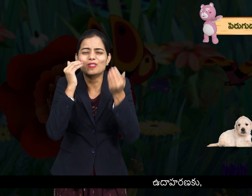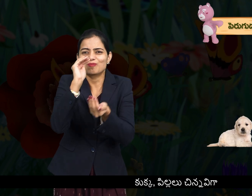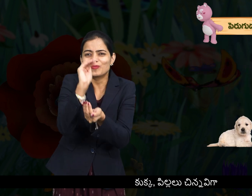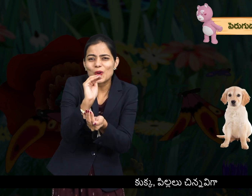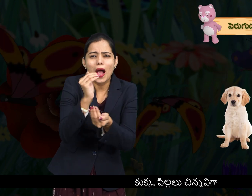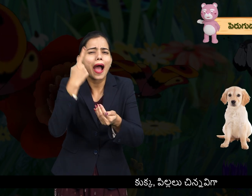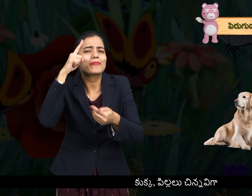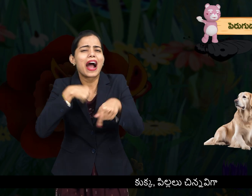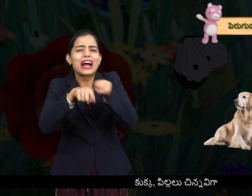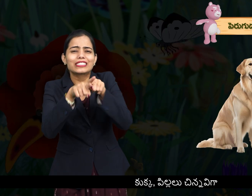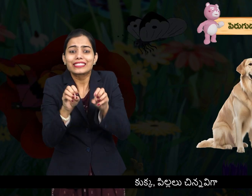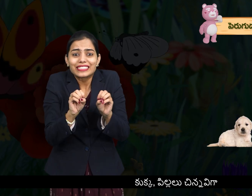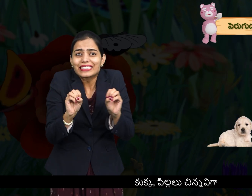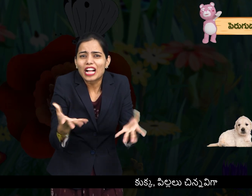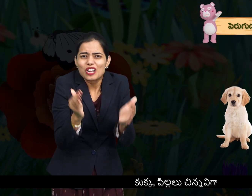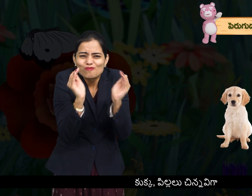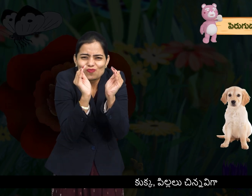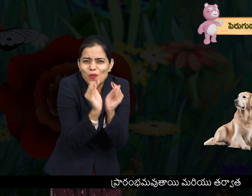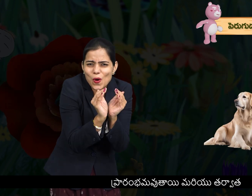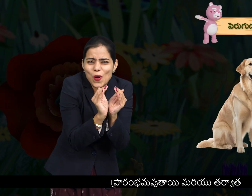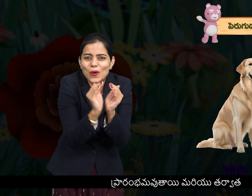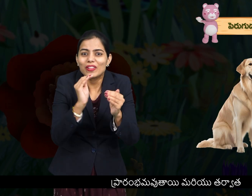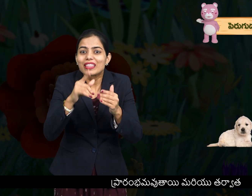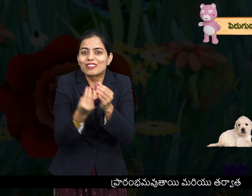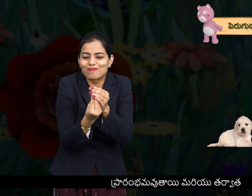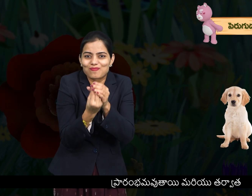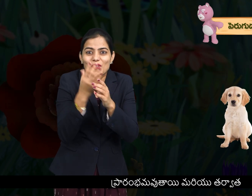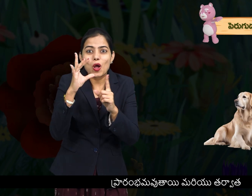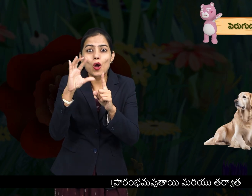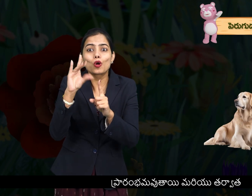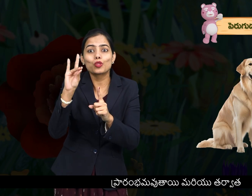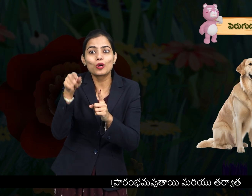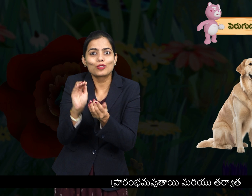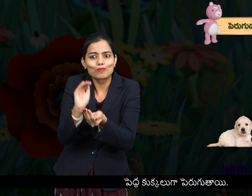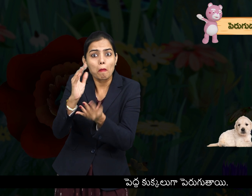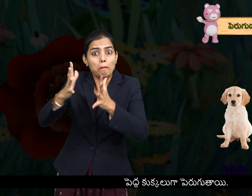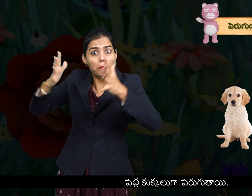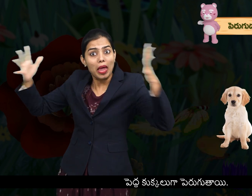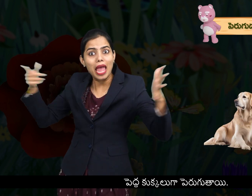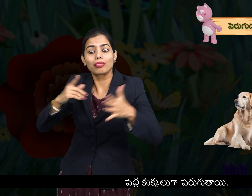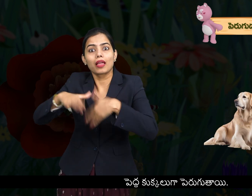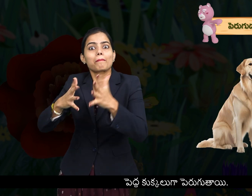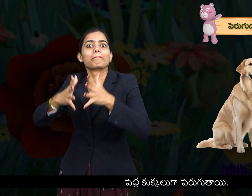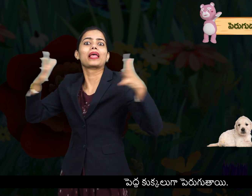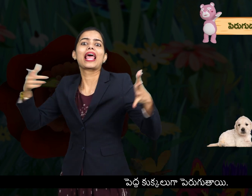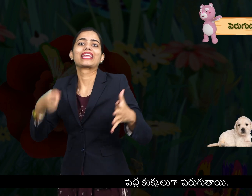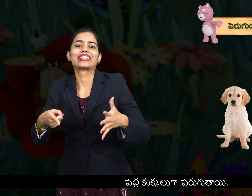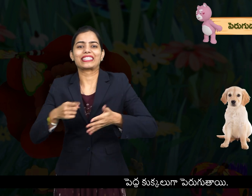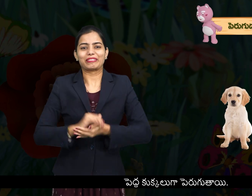ఉదాహరణకు కుక్క, పిల్లులు చిన్నవిగా ప్రారంభమవుతాయి మరియు తరువాత పెద్ద కుక్కలుగా